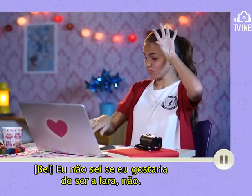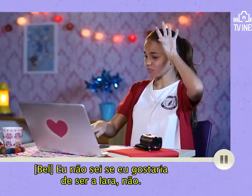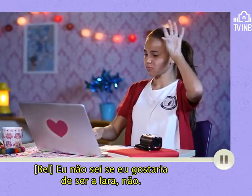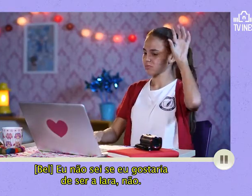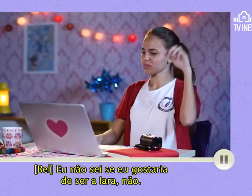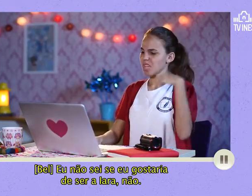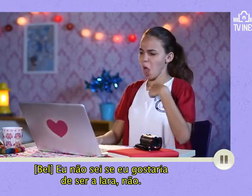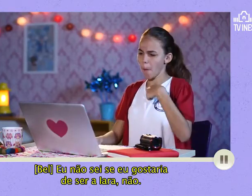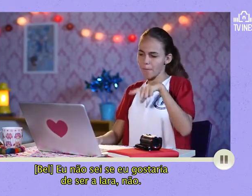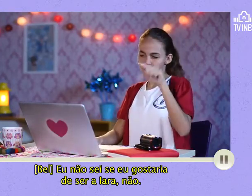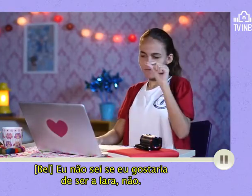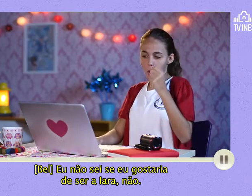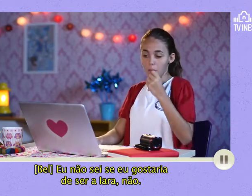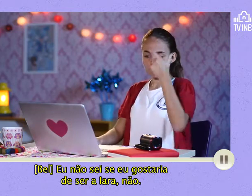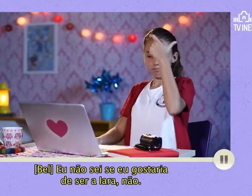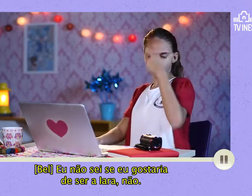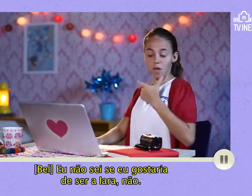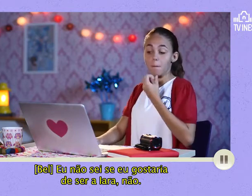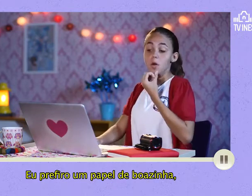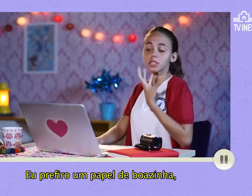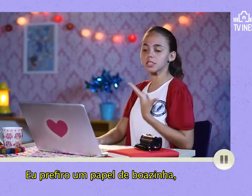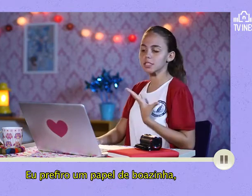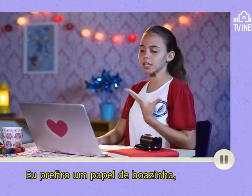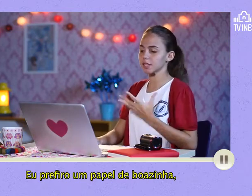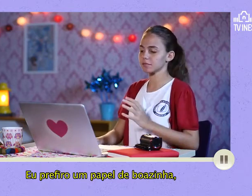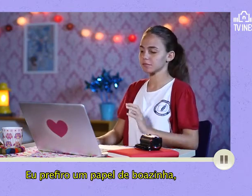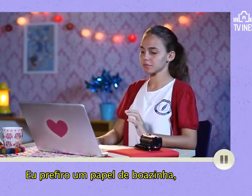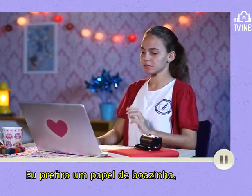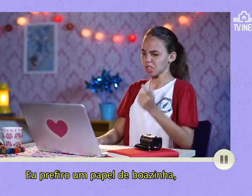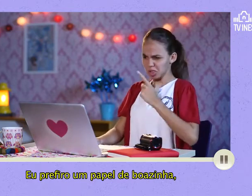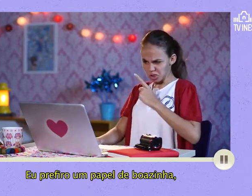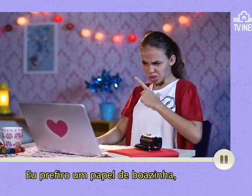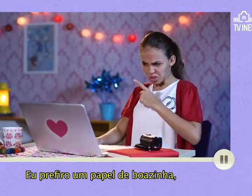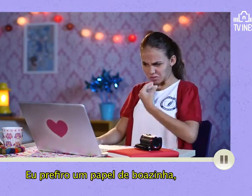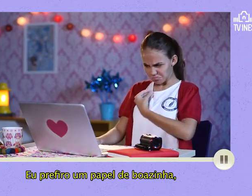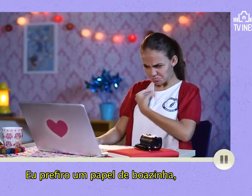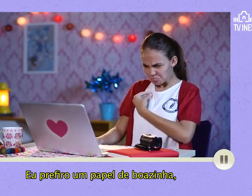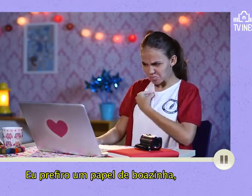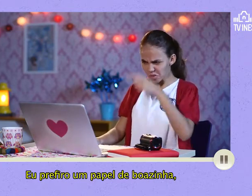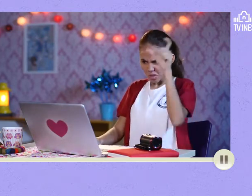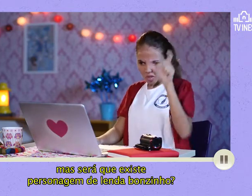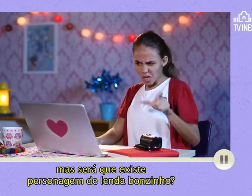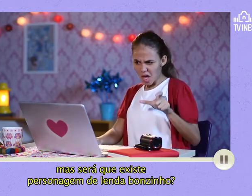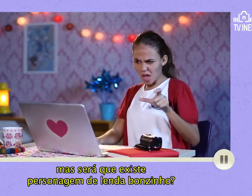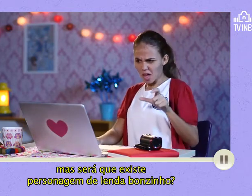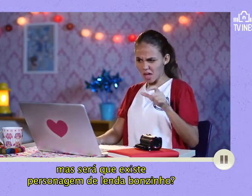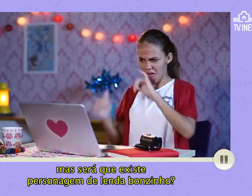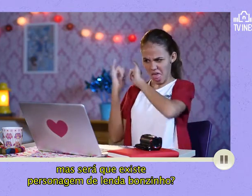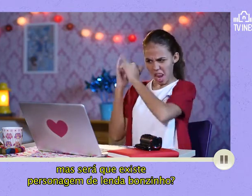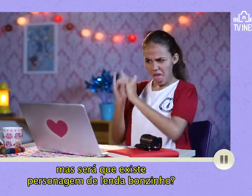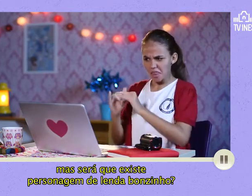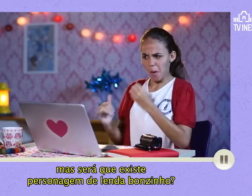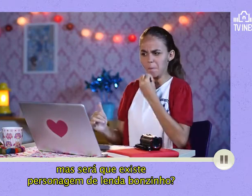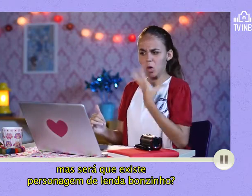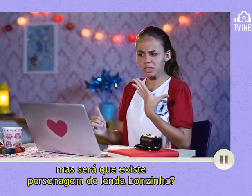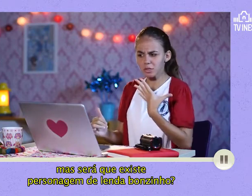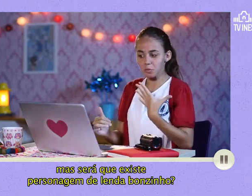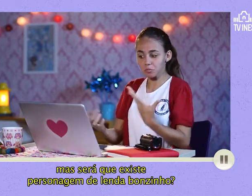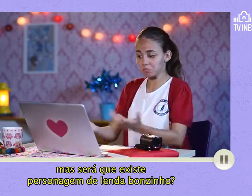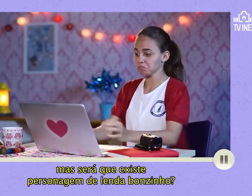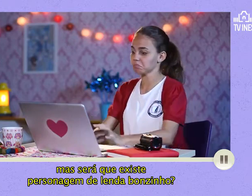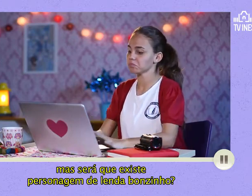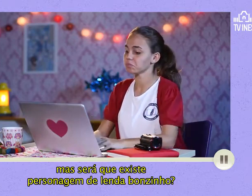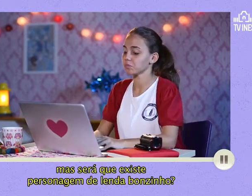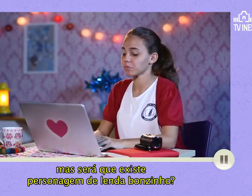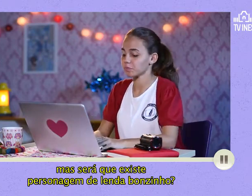Eu não sei se eu gostaria de ser a Iara, não. Eu prefiro um papel de boazinha. Mas será que existe personagem de